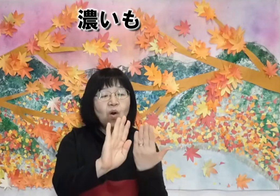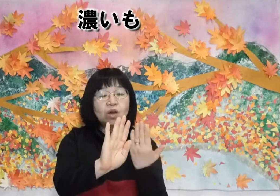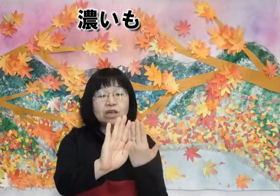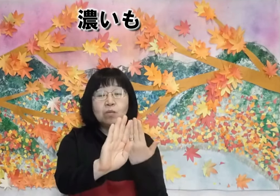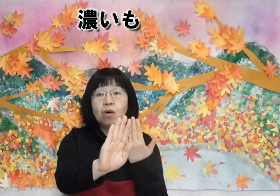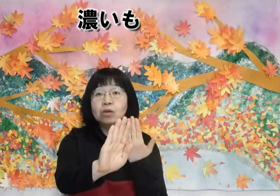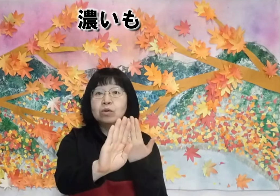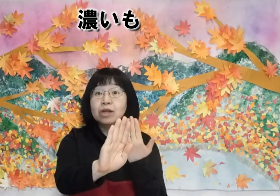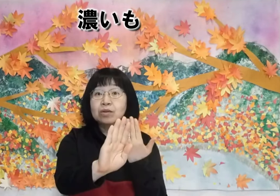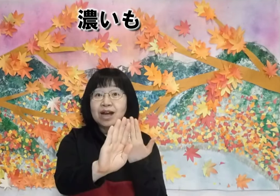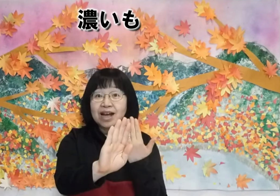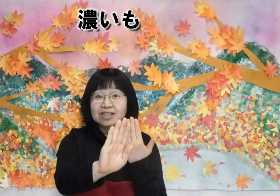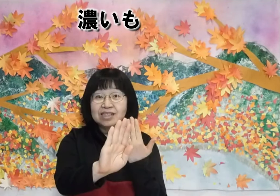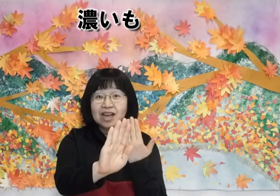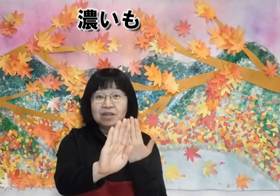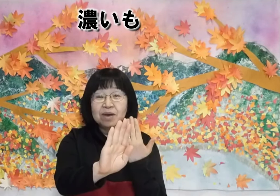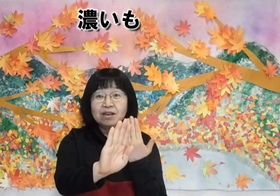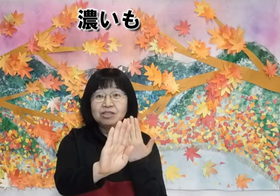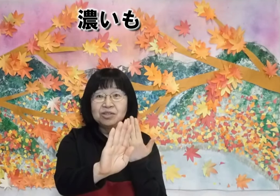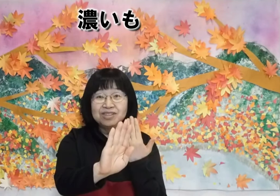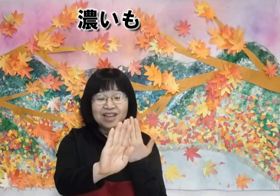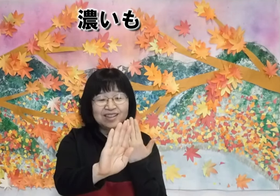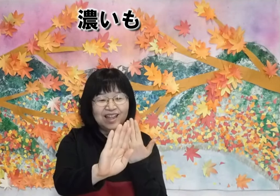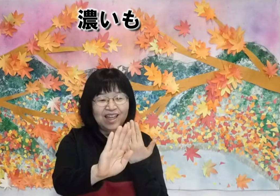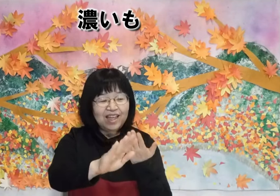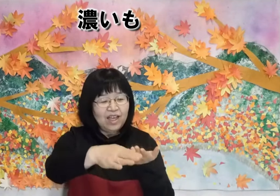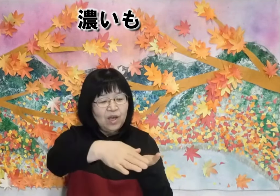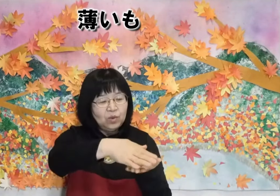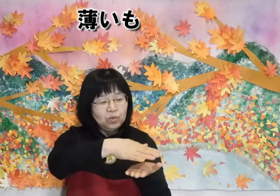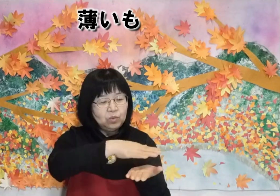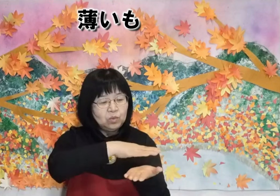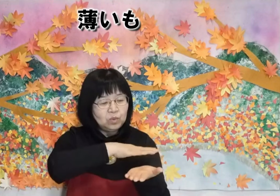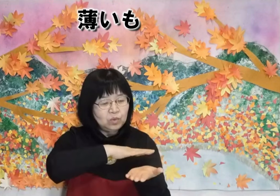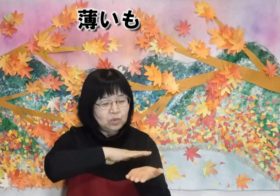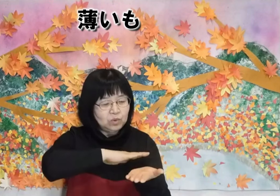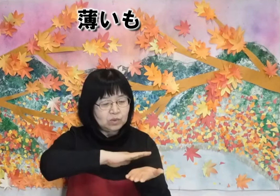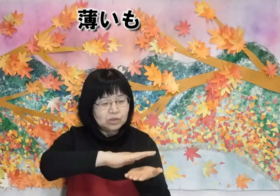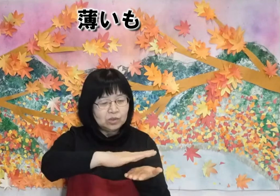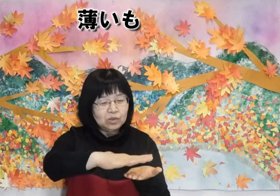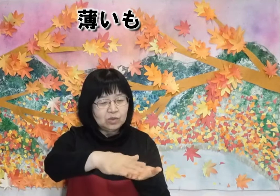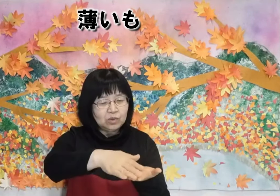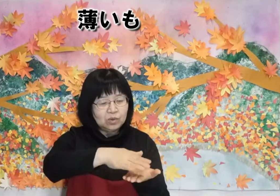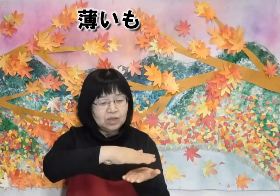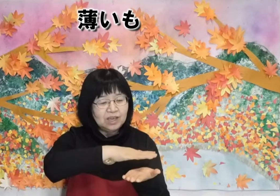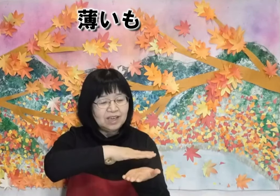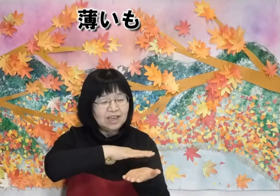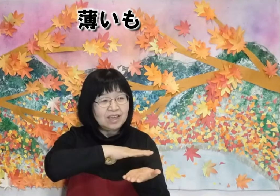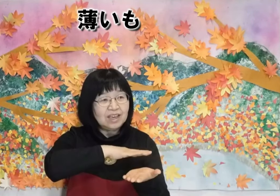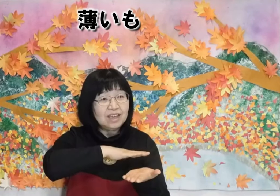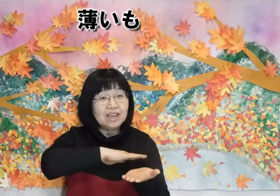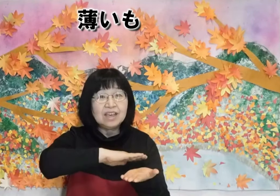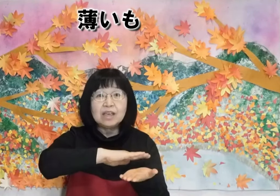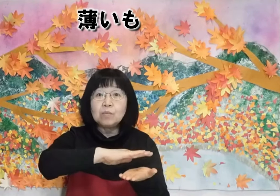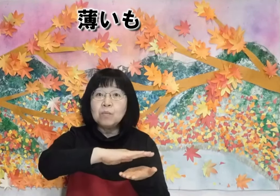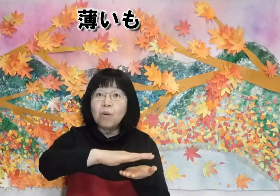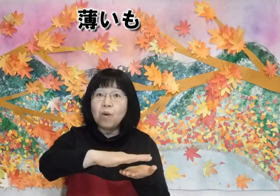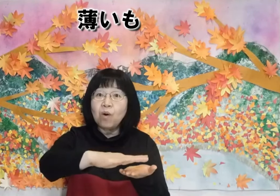恋もと手を互い違いに前後ろにやって、薄いも